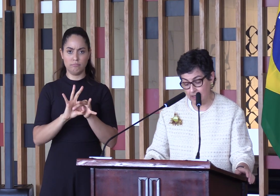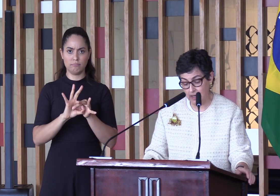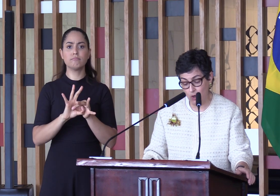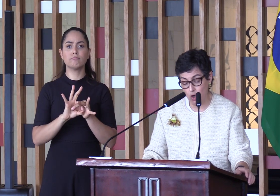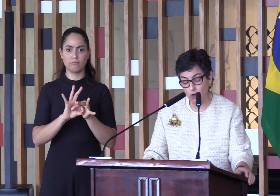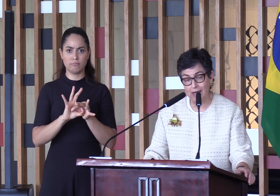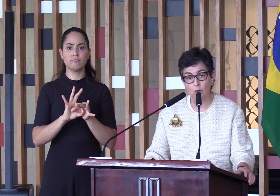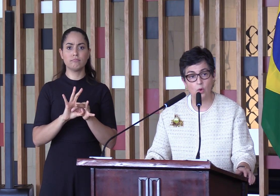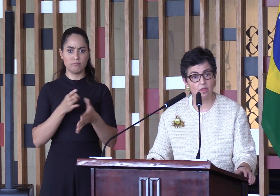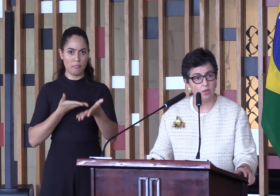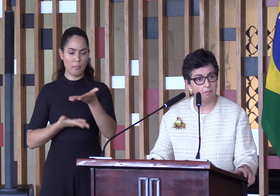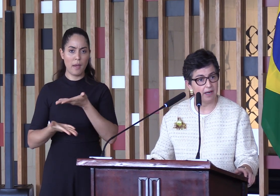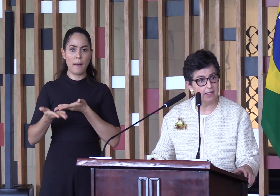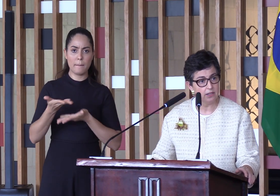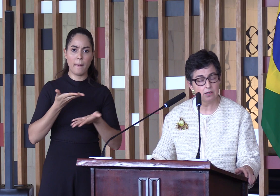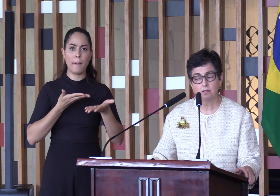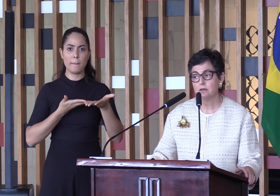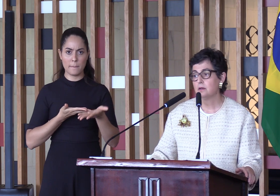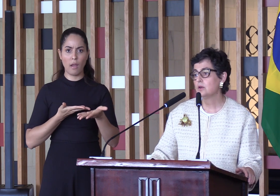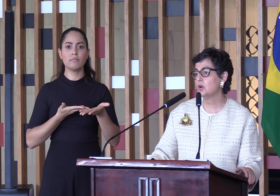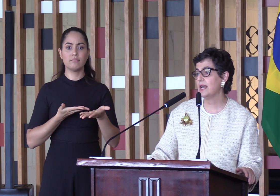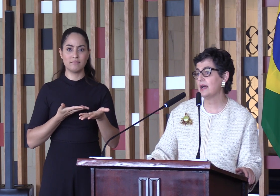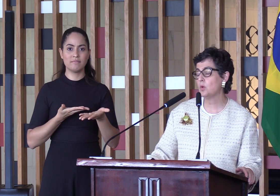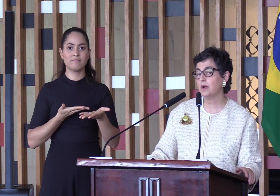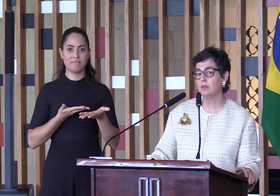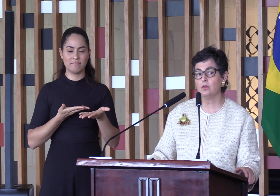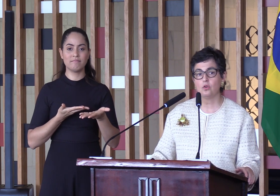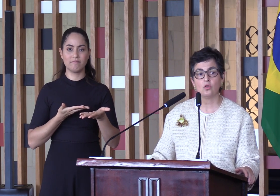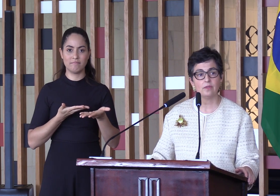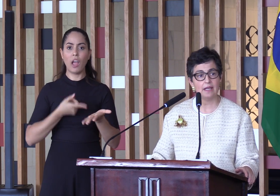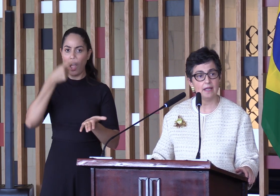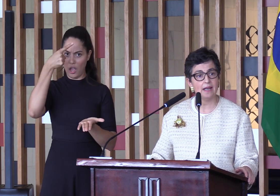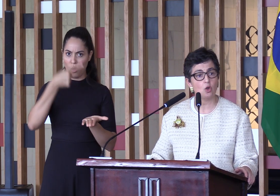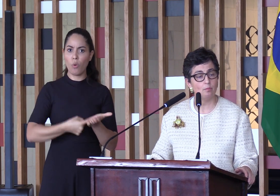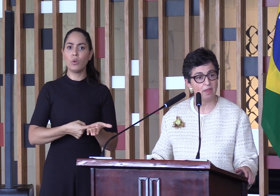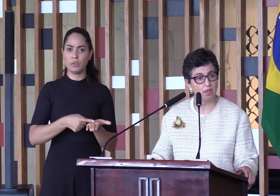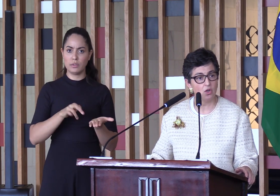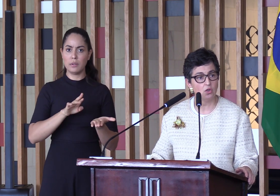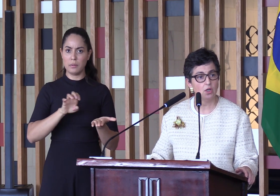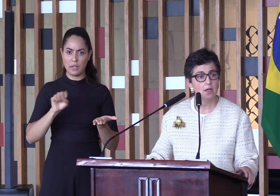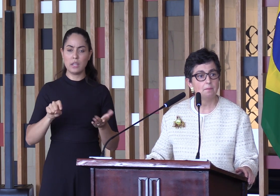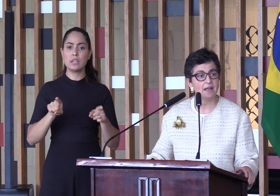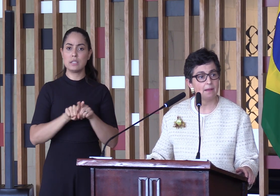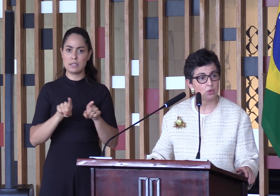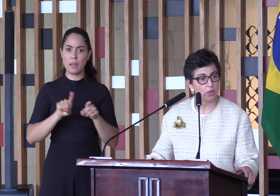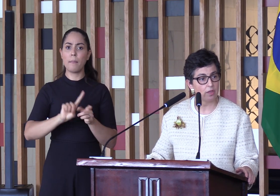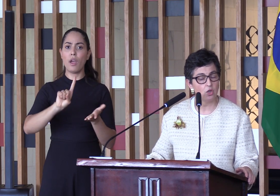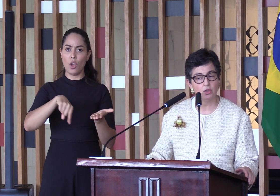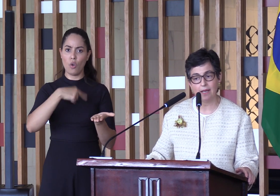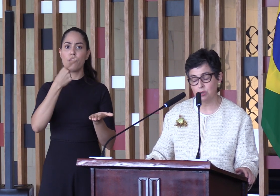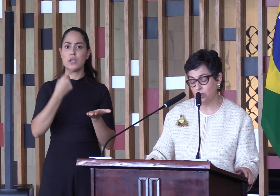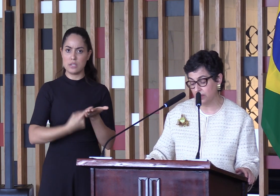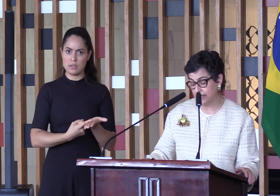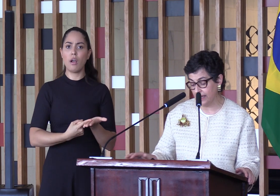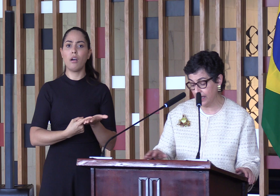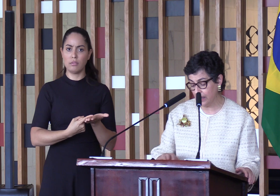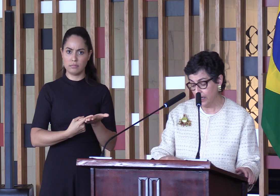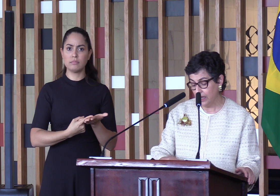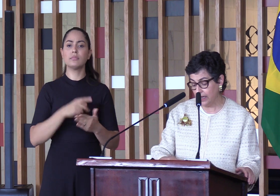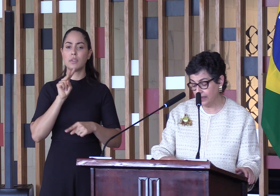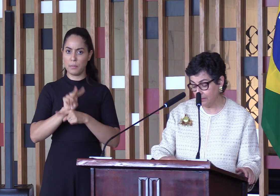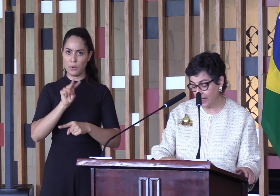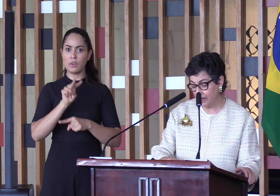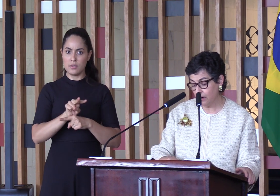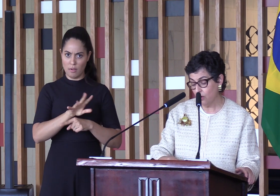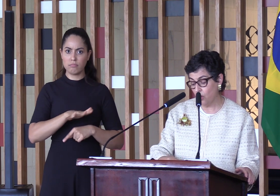com o Acordo de París, com o Acordo da Convenção para a Proteção da Biodiversidade,